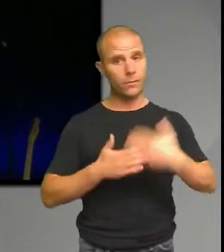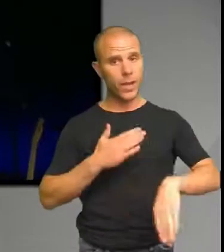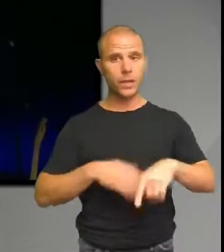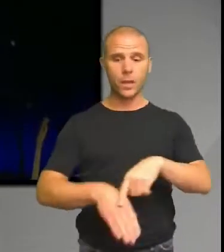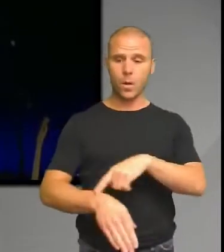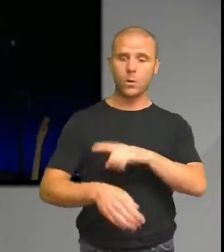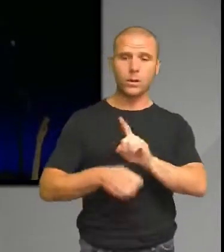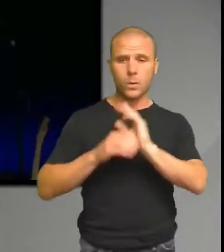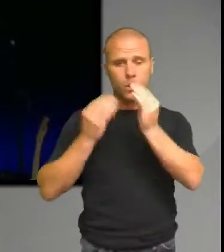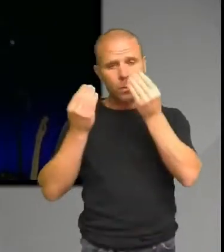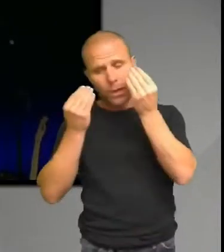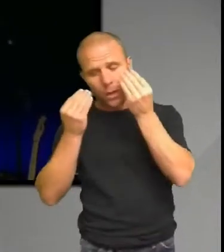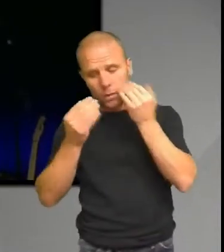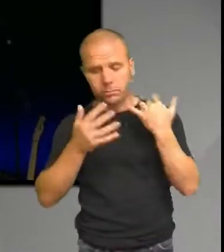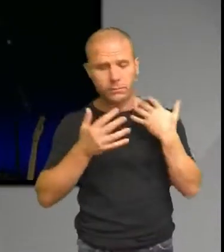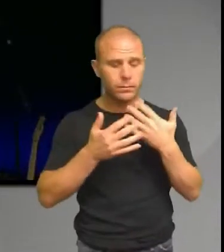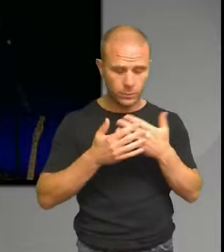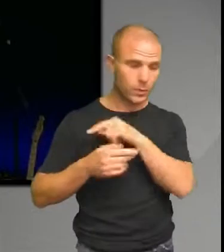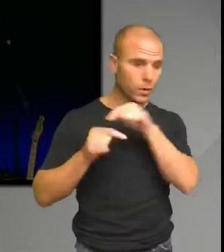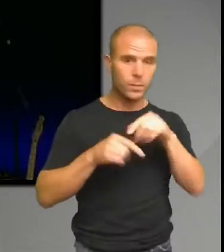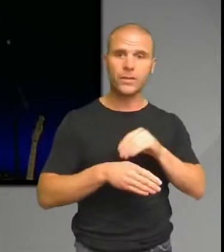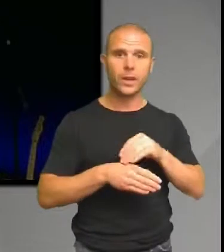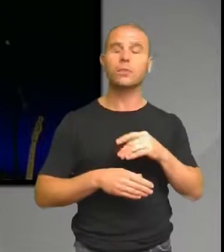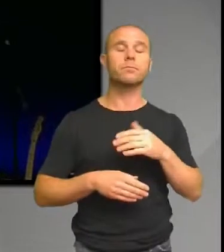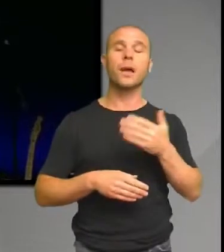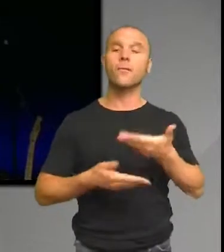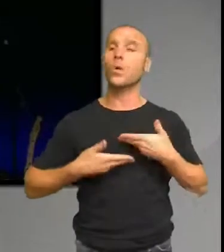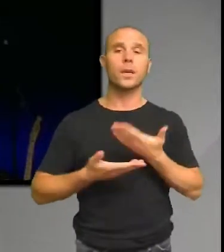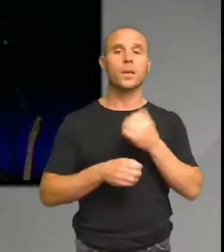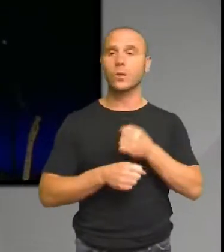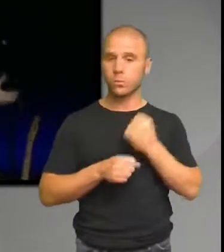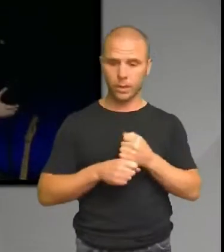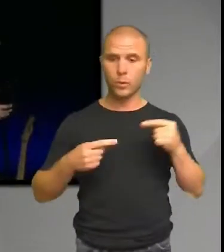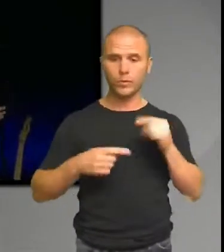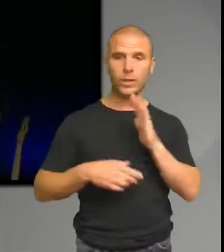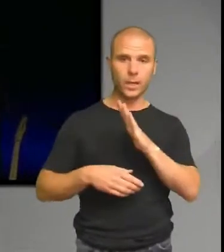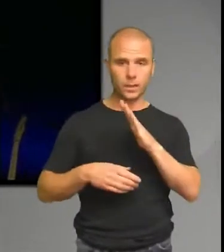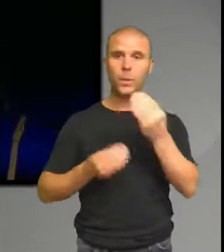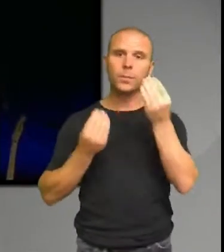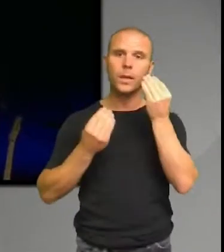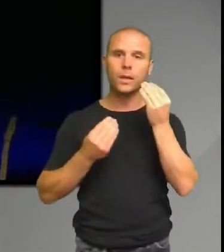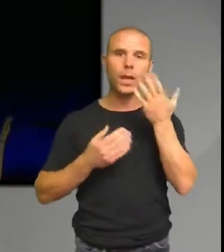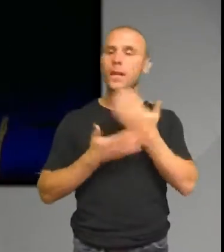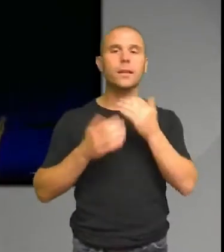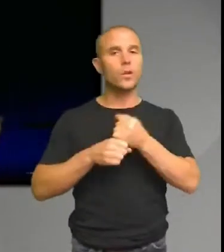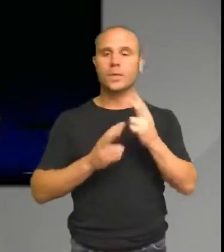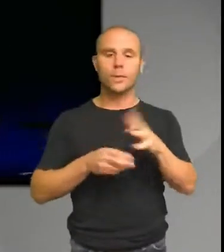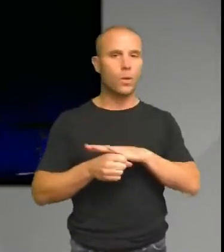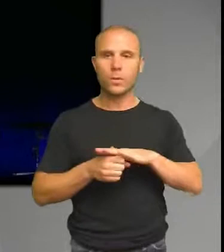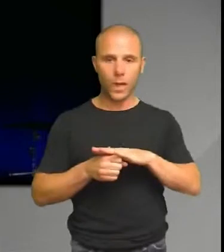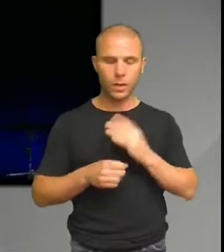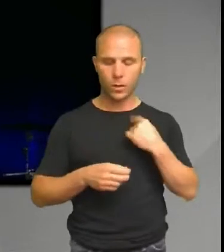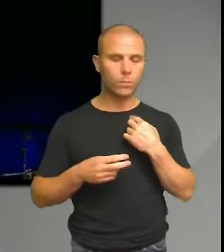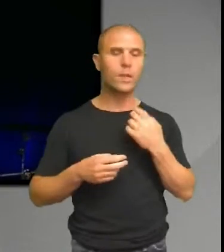när de kommer till Sverige får de inte jobb som motsvarar sin utbildning. De får inte ens jobb inom samma område. Utan tvingas ta ett